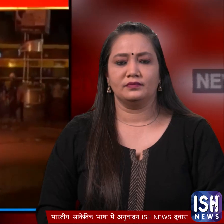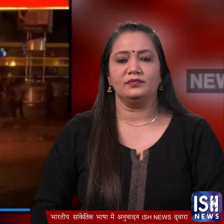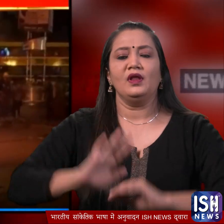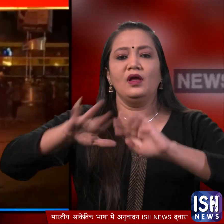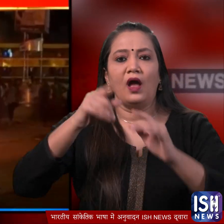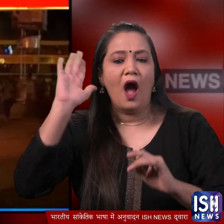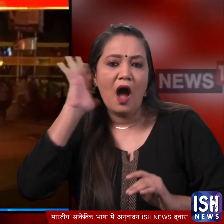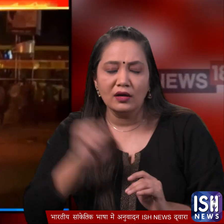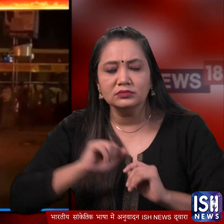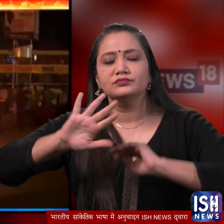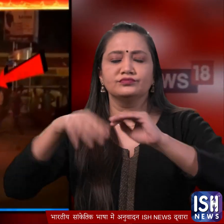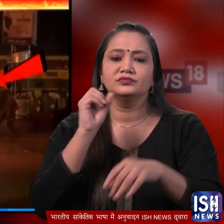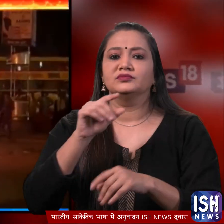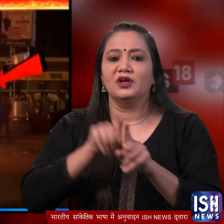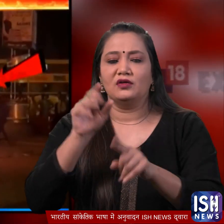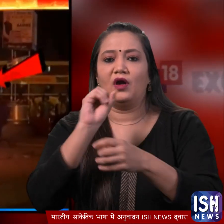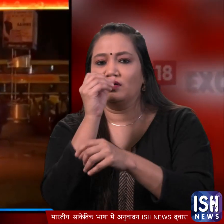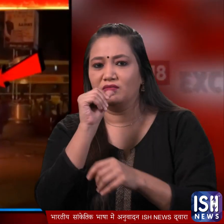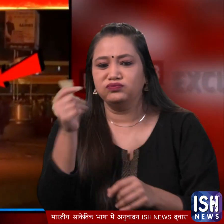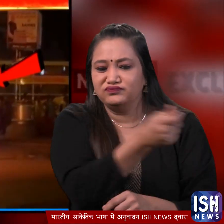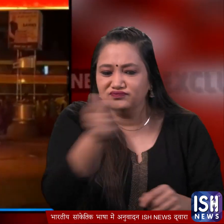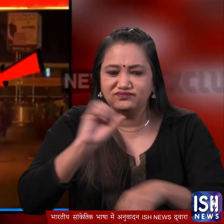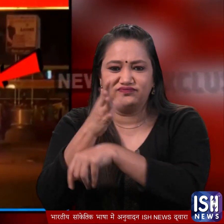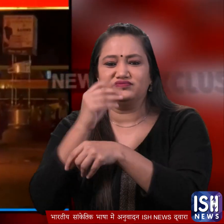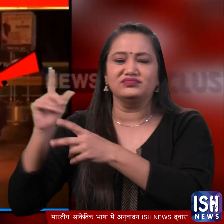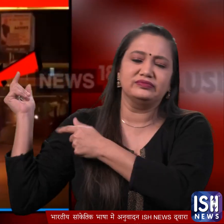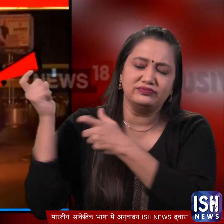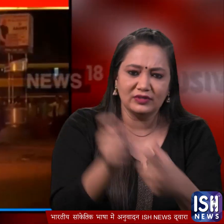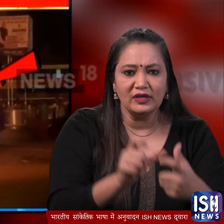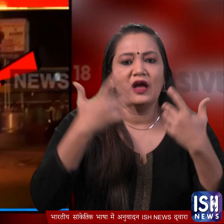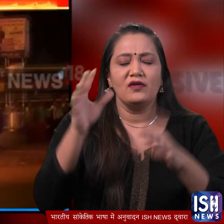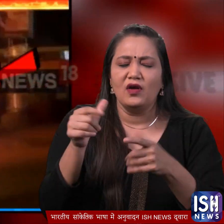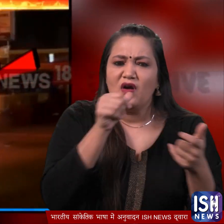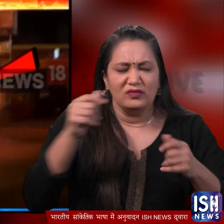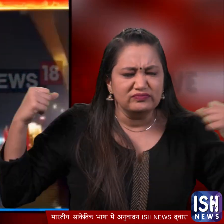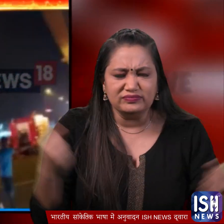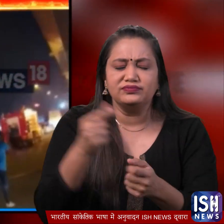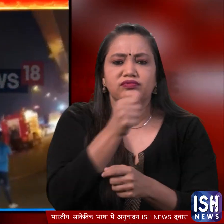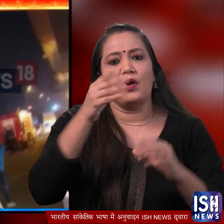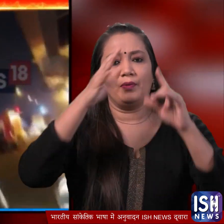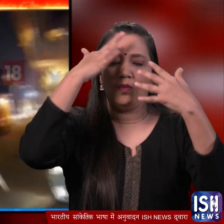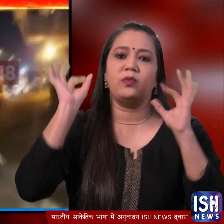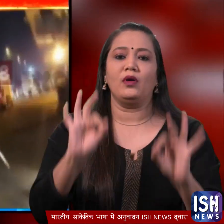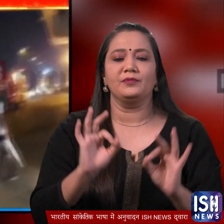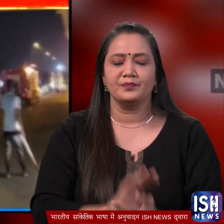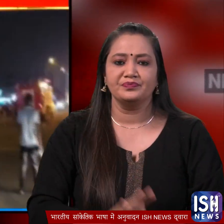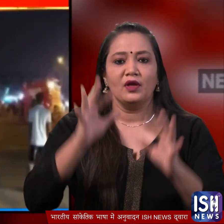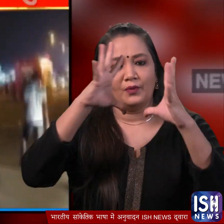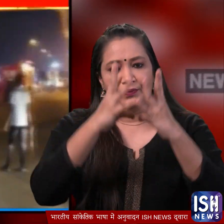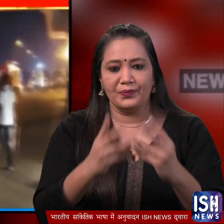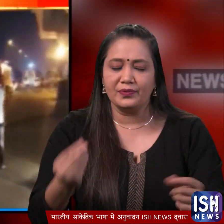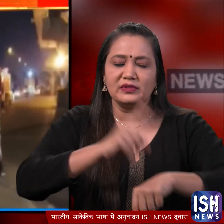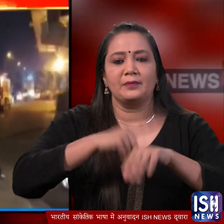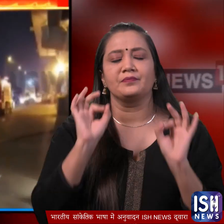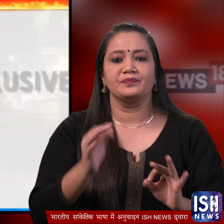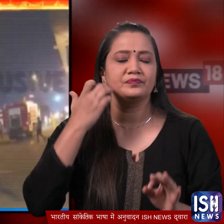इस घटना की जानकारी मिलने के बाद वहां पहुंचे फायर ब्रिगेड के कर्मचारियों ने आग को बुझाने की कोशिश तेज कर दी। उनकी मेहनत सफल हुई और आग को कुछ